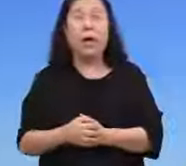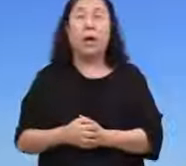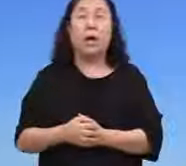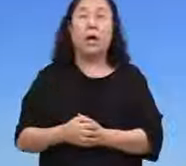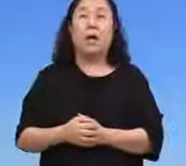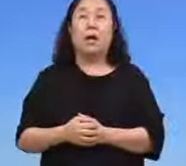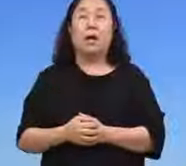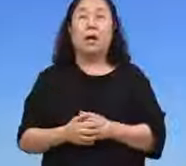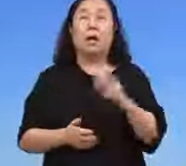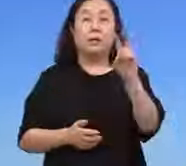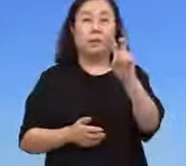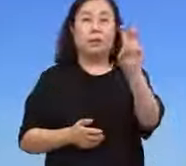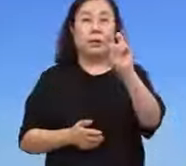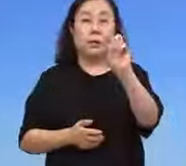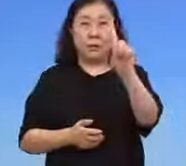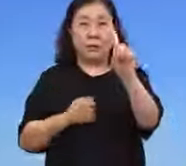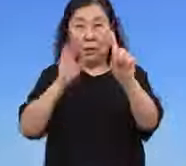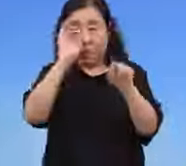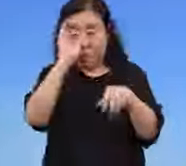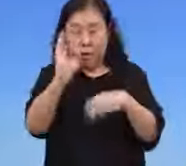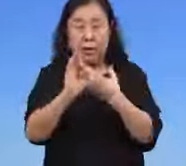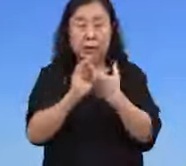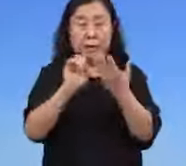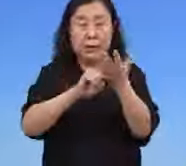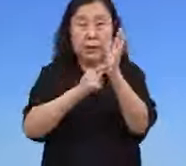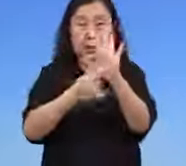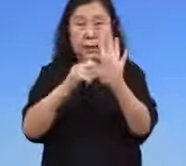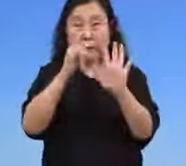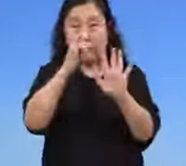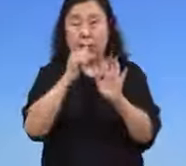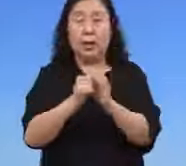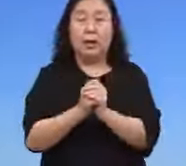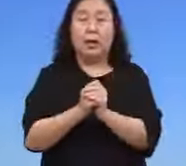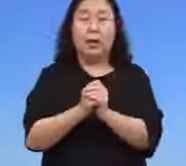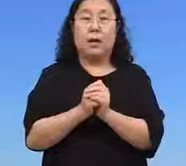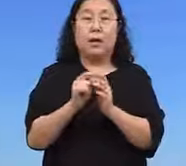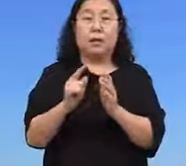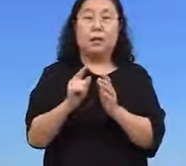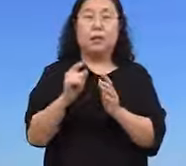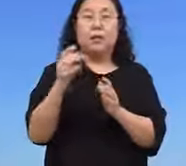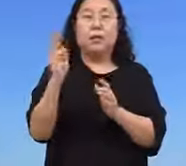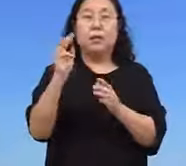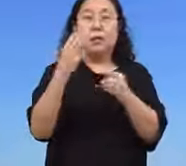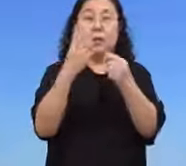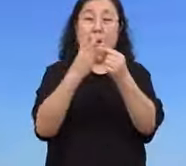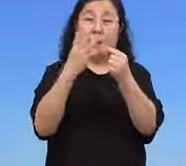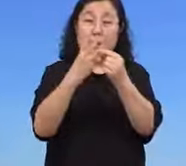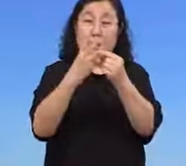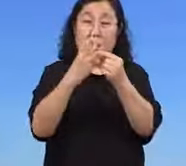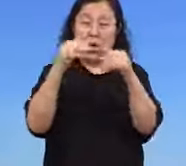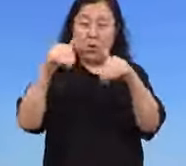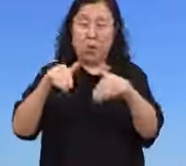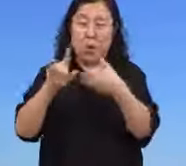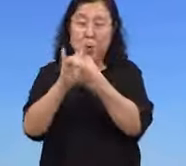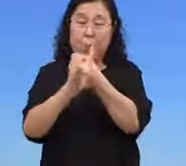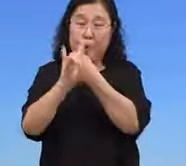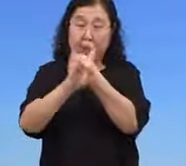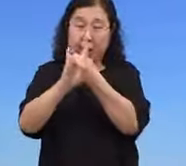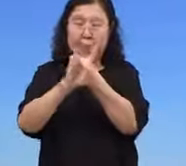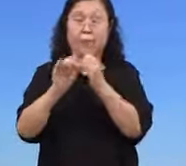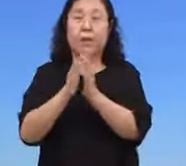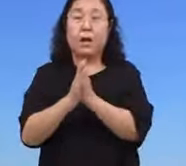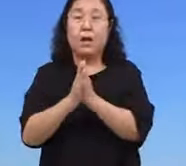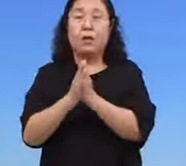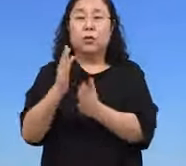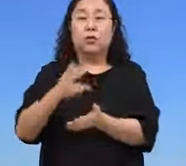20절 21절에서 이제 볼 수가 있는데요, 그 세 번째 종의 핑계를 한번 들어보십시오. 또 한